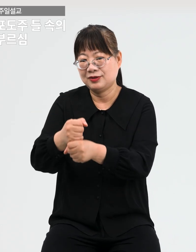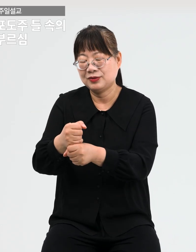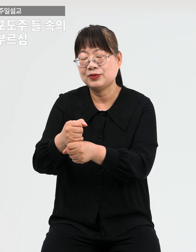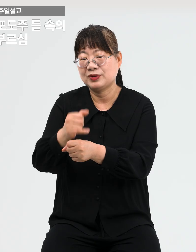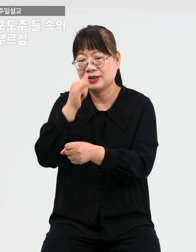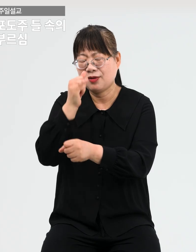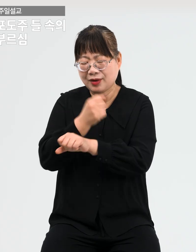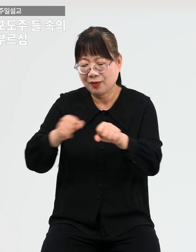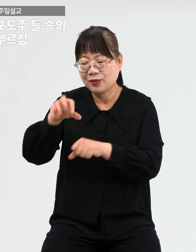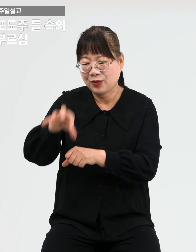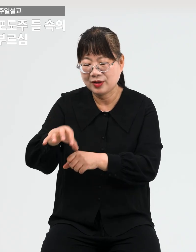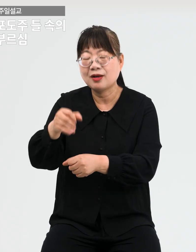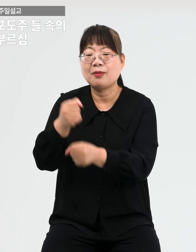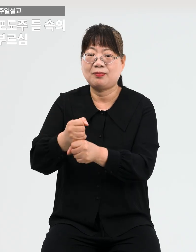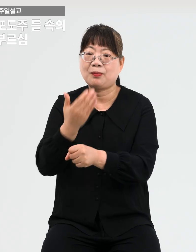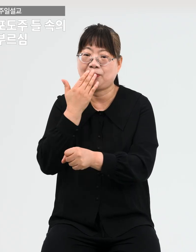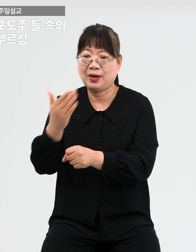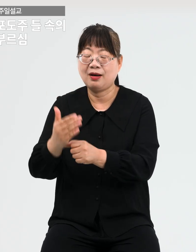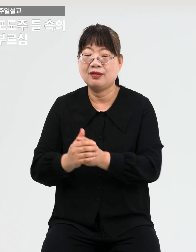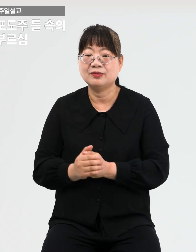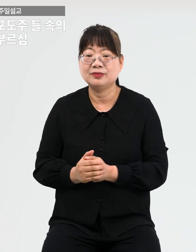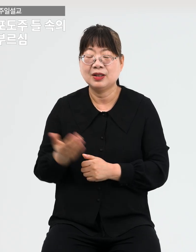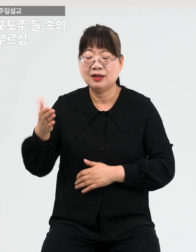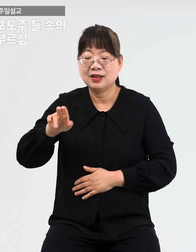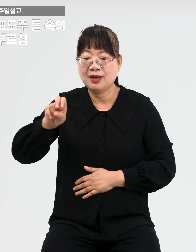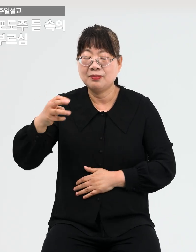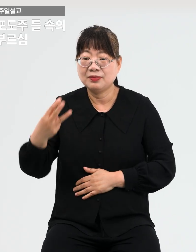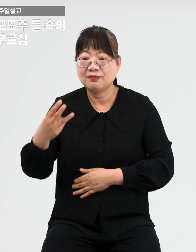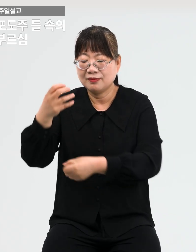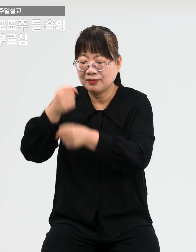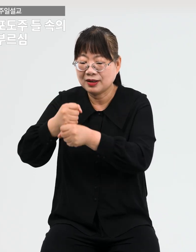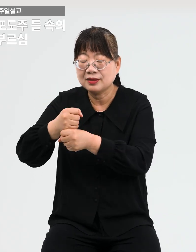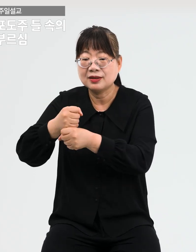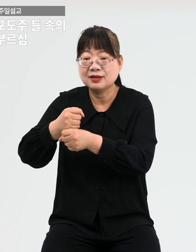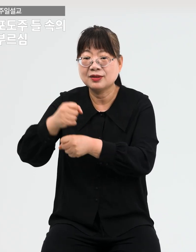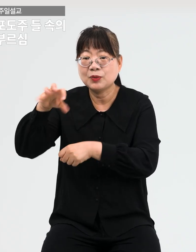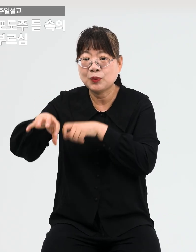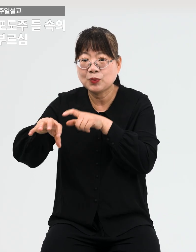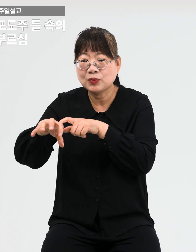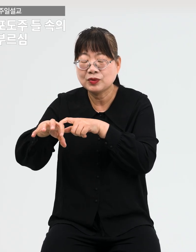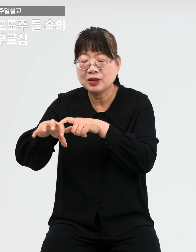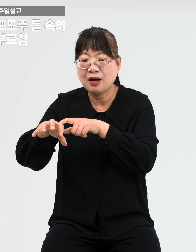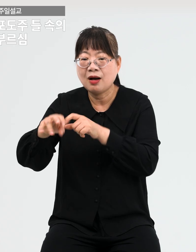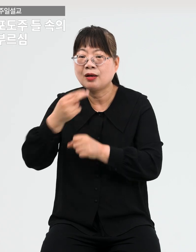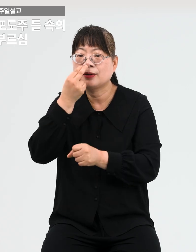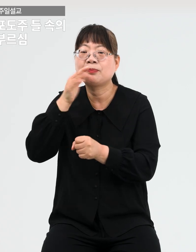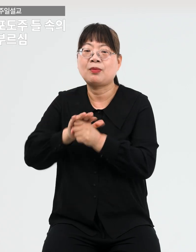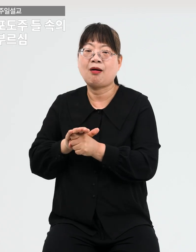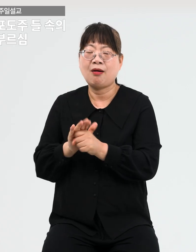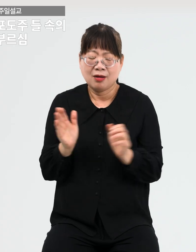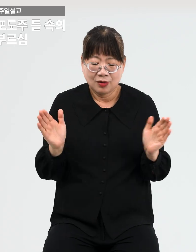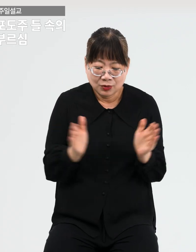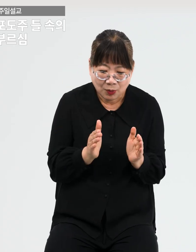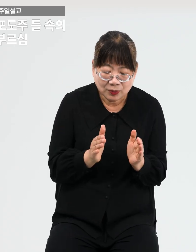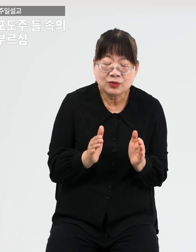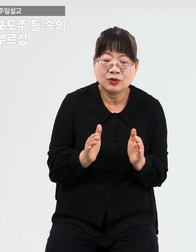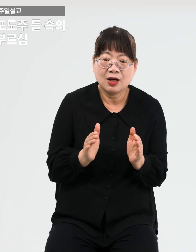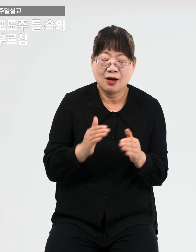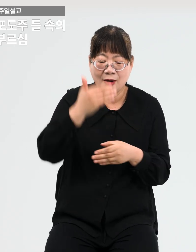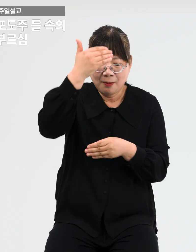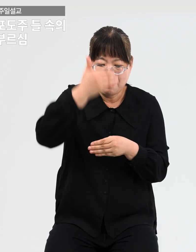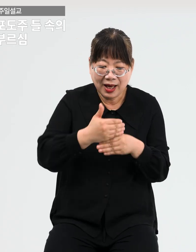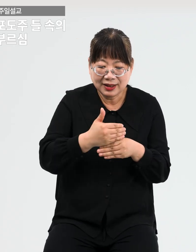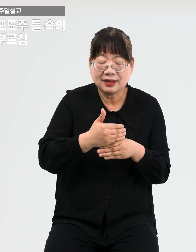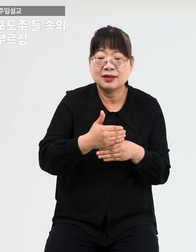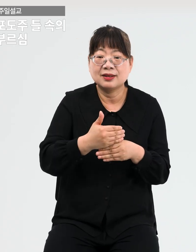넓은 곳에서. 그런데 밀타작을 세상에 좁은 공간인 포도주 짜는